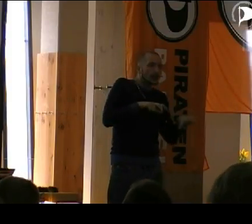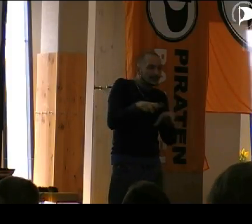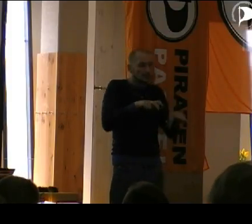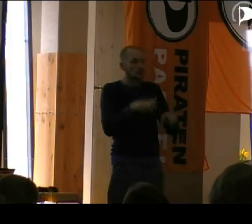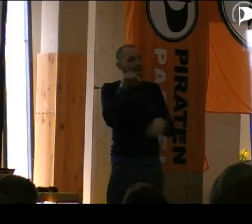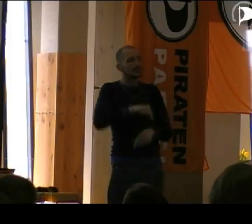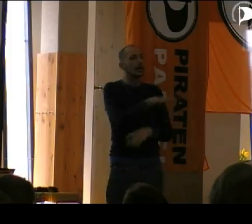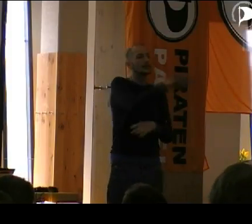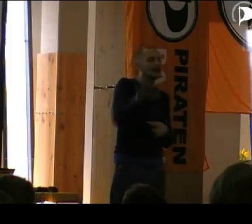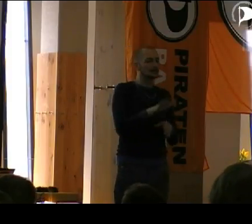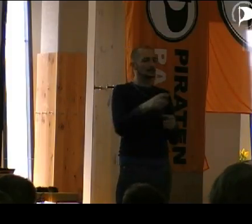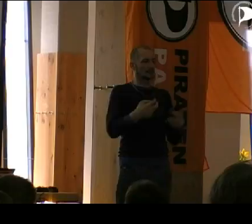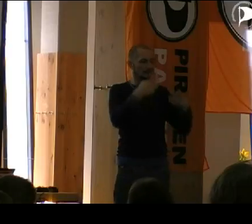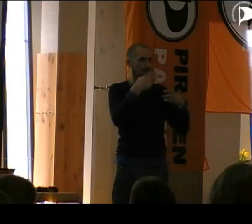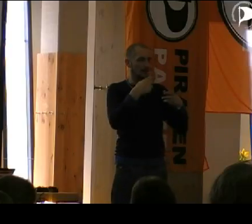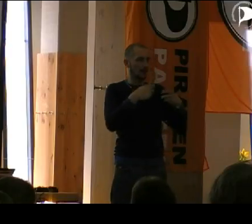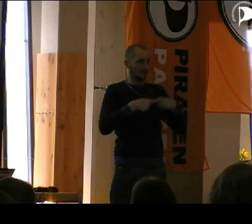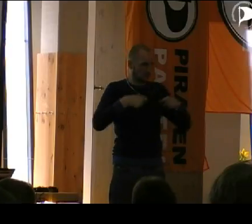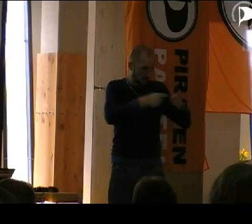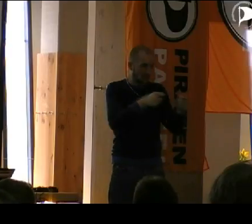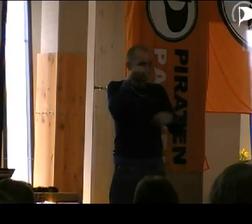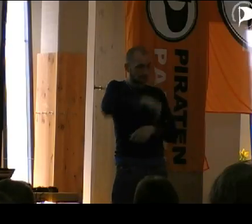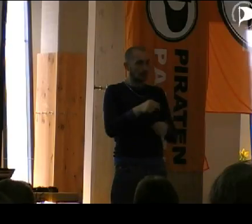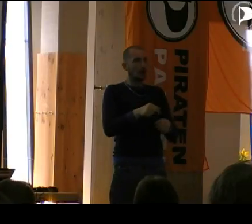irgendwann ist das repräsentieren der